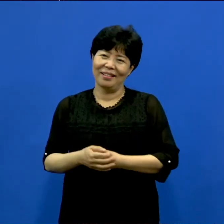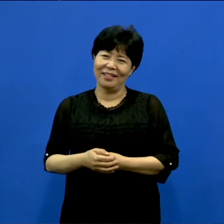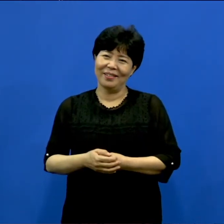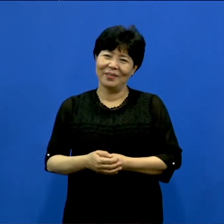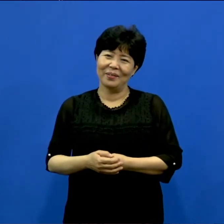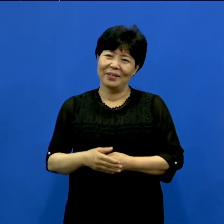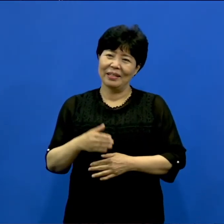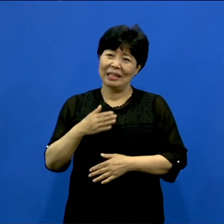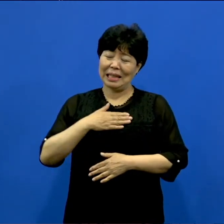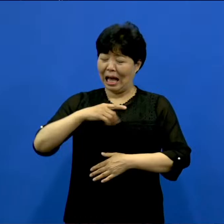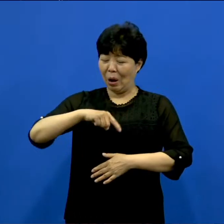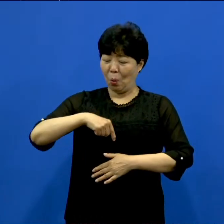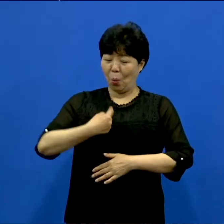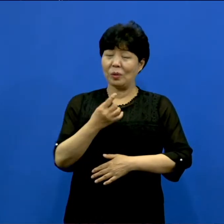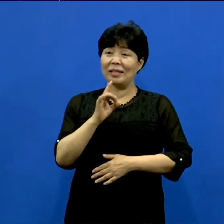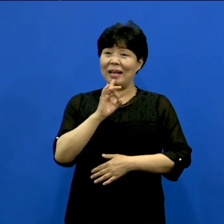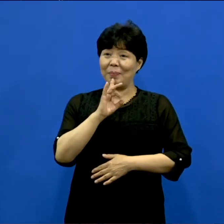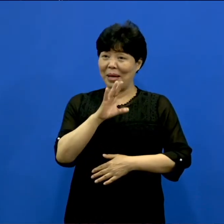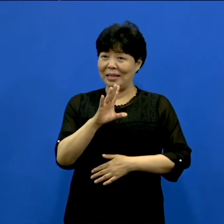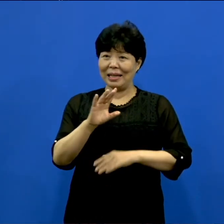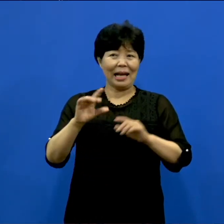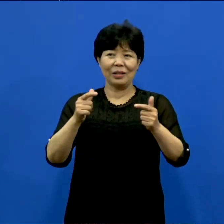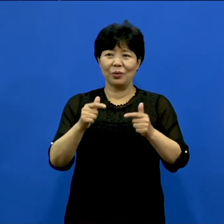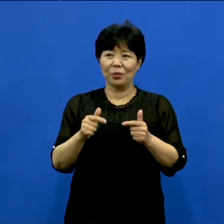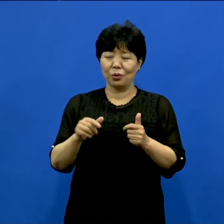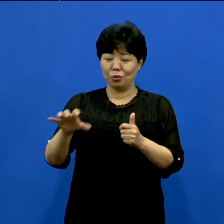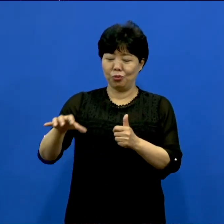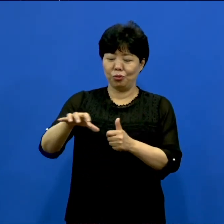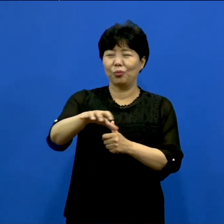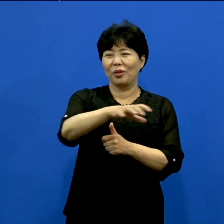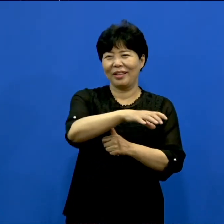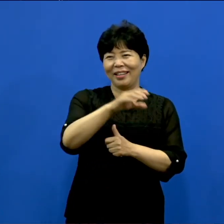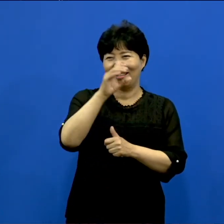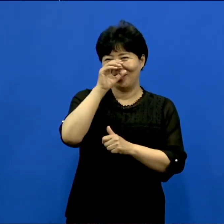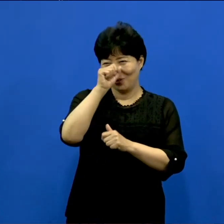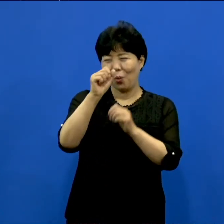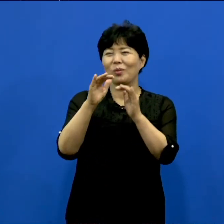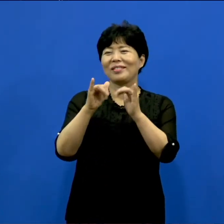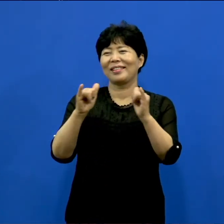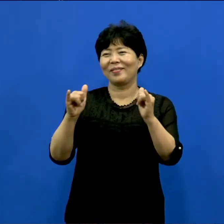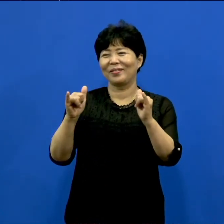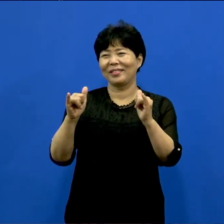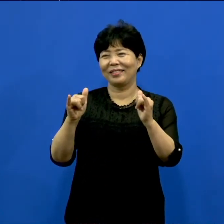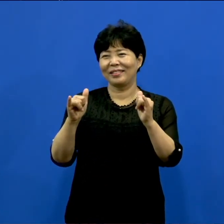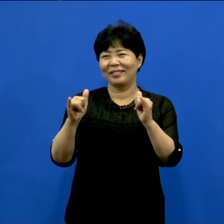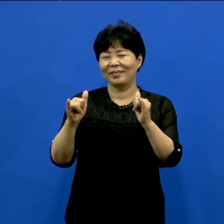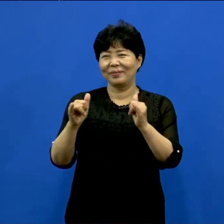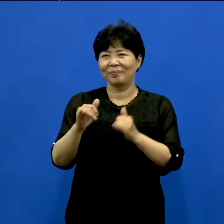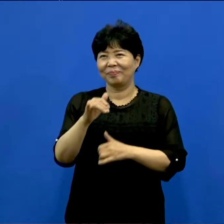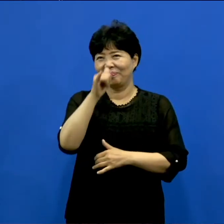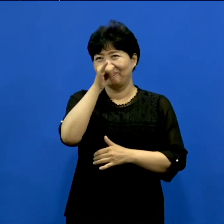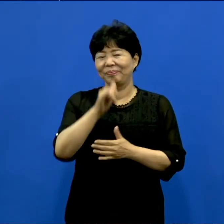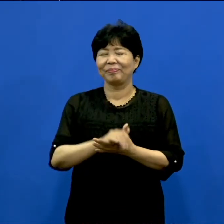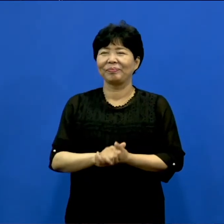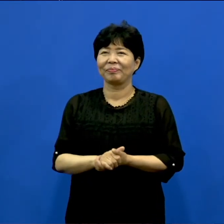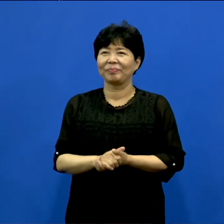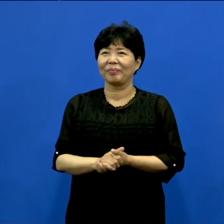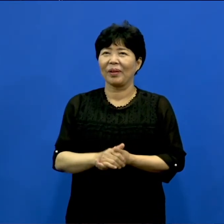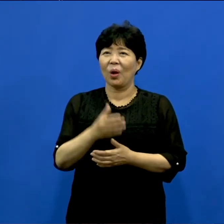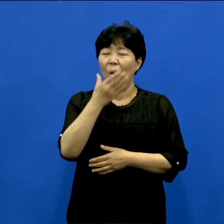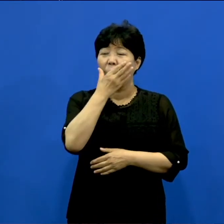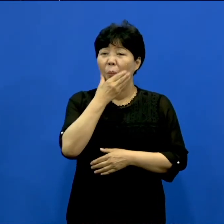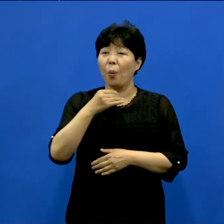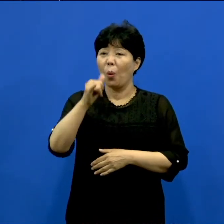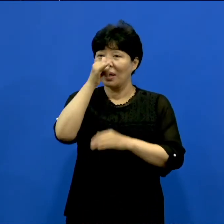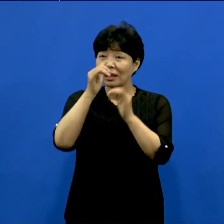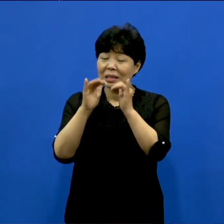내가 혼자 그래 된 게 아니라 복된 신앙생활을 하는 사람을 옆에 둔 복이 있어요. 근데 그런 복된 신앙생활을 하는